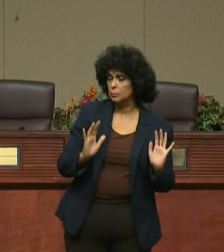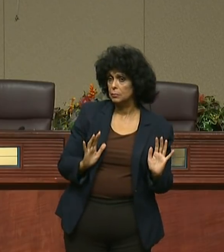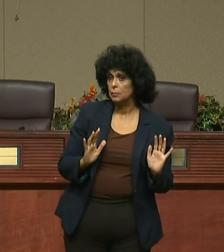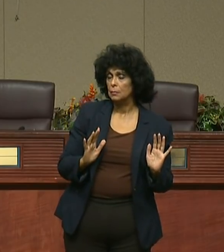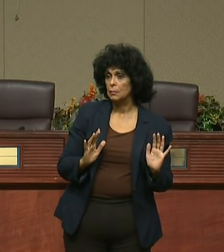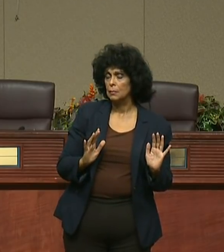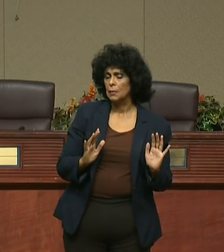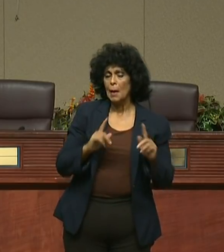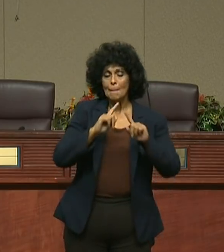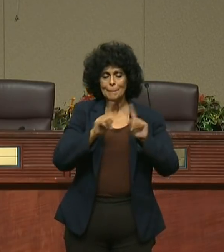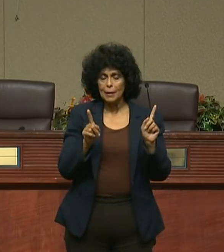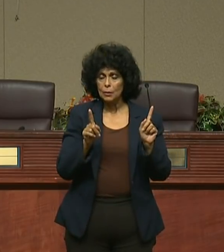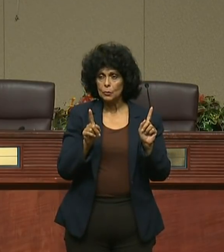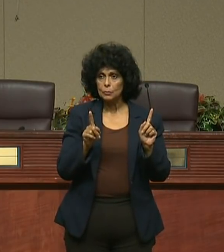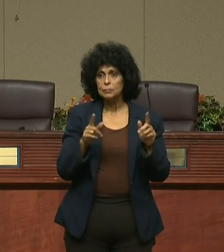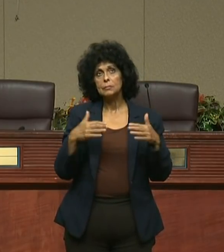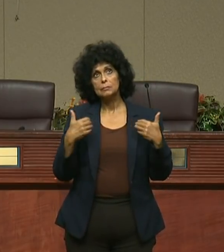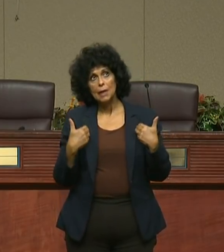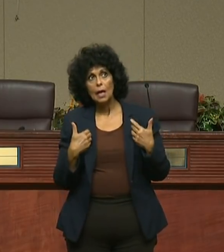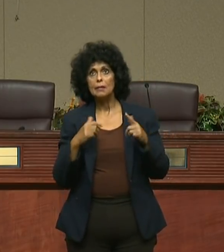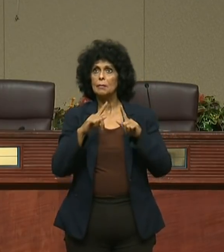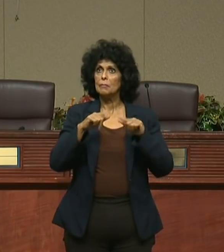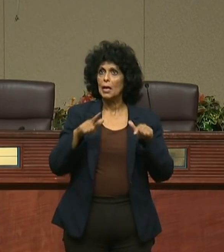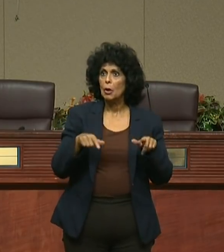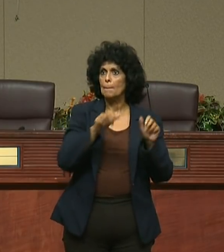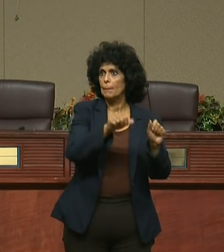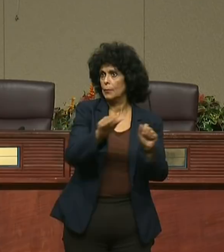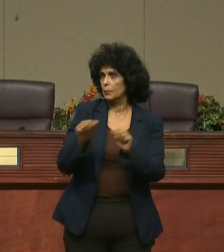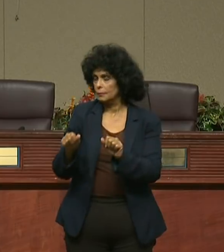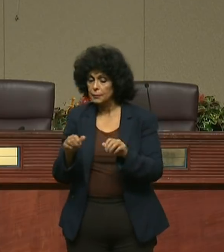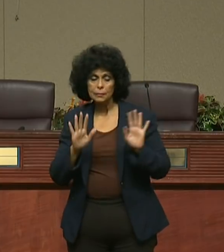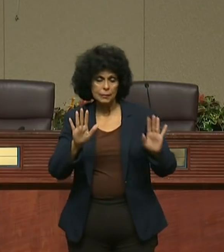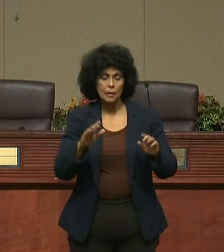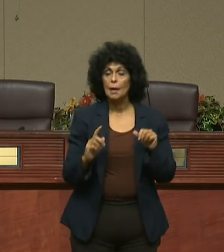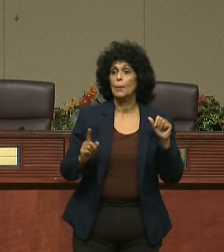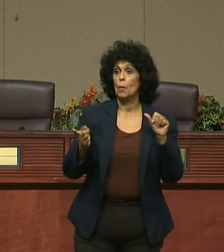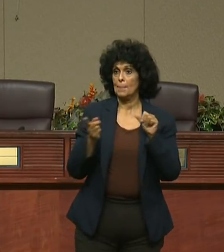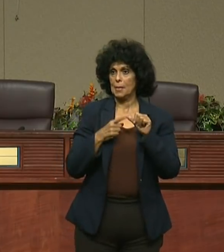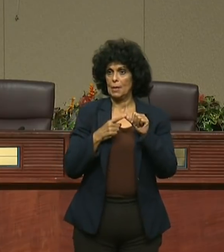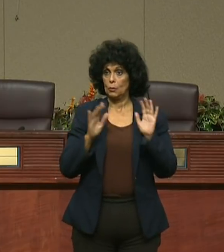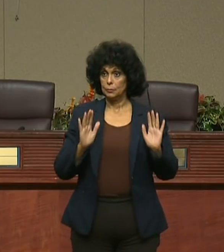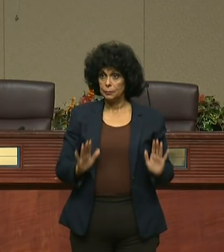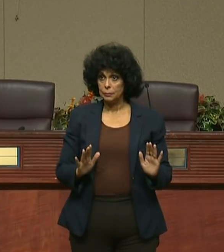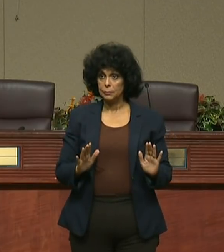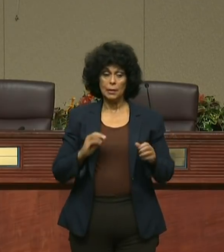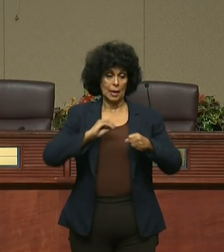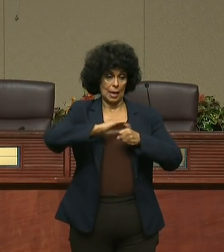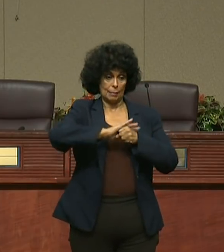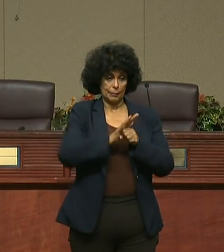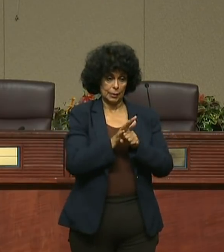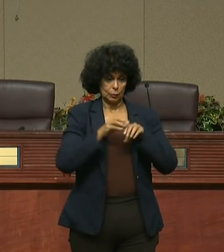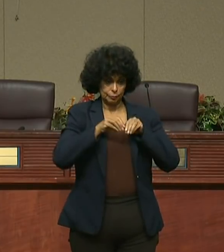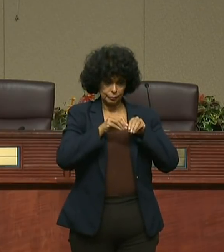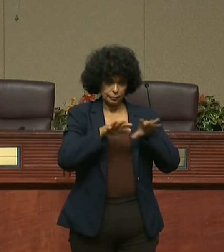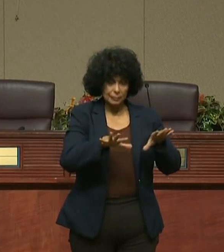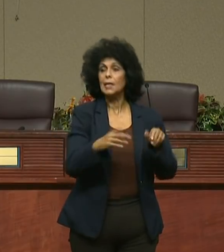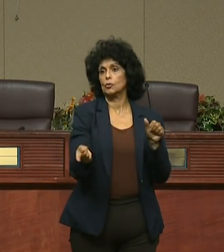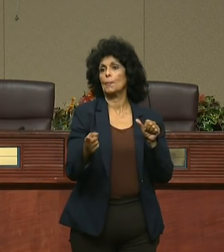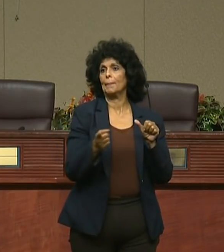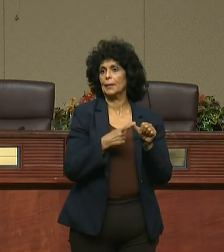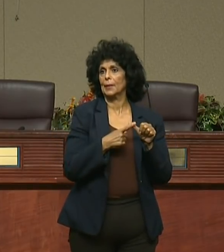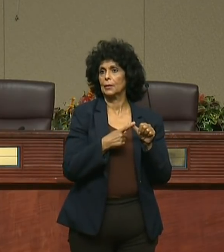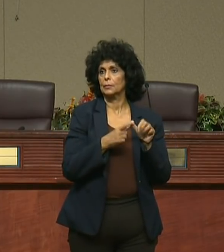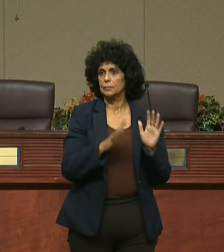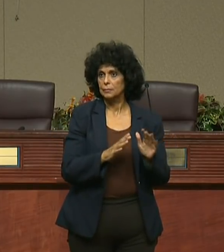hay varios pasos que ellos siguen. El primer paso es parar los procederes electivos. Es decir, la gente que no tiene una